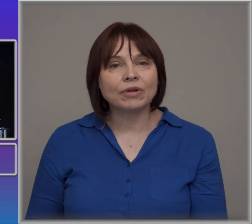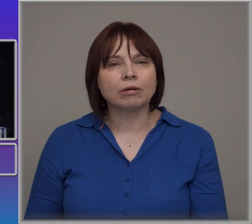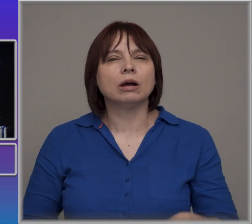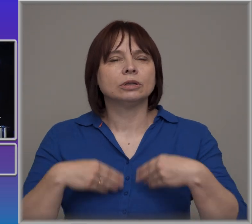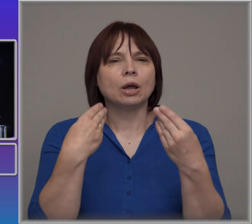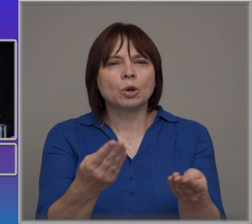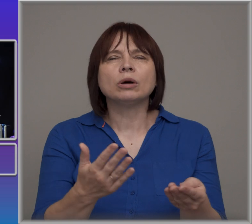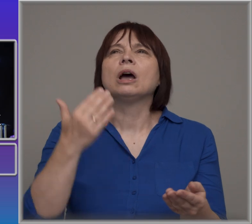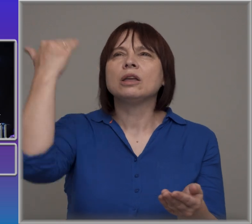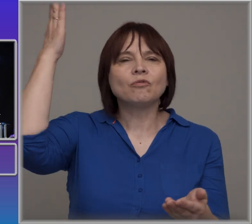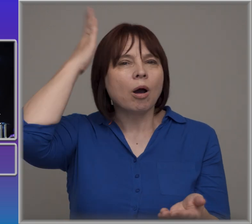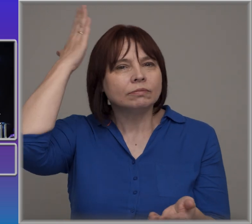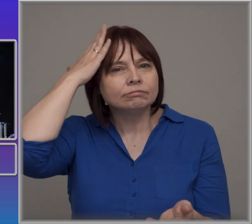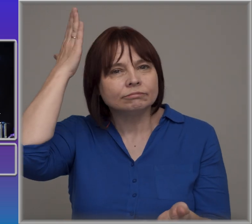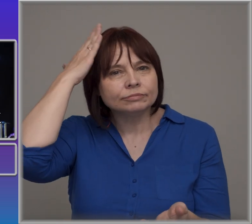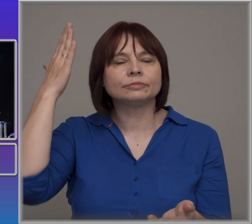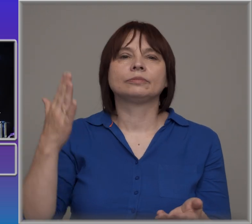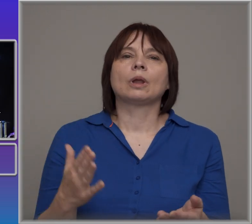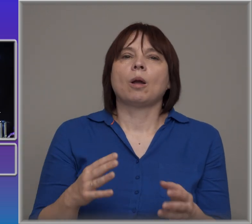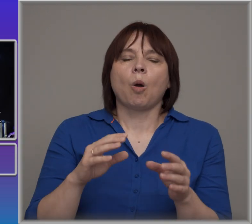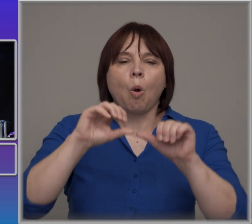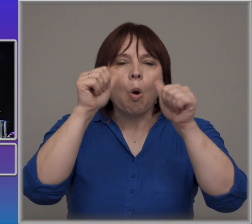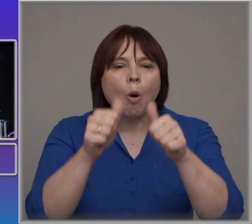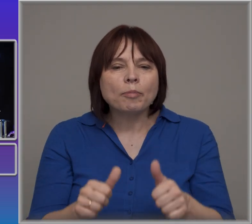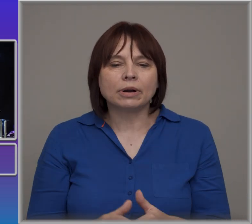у человека. Мы демо